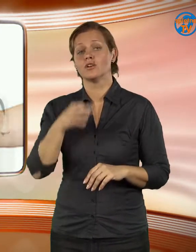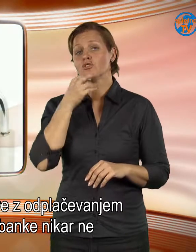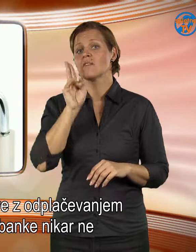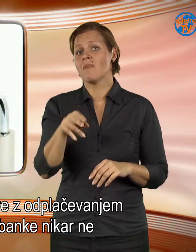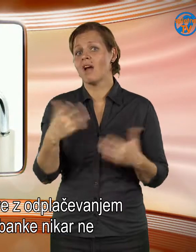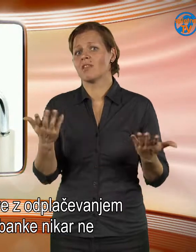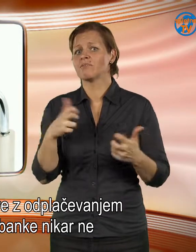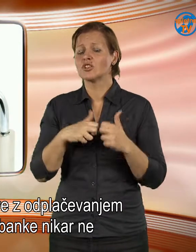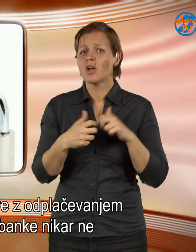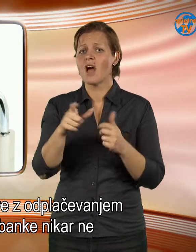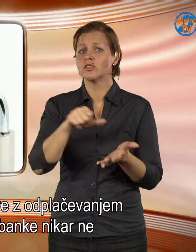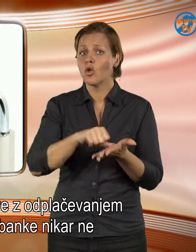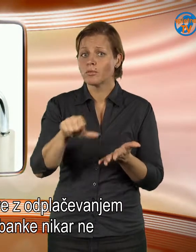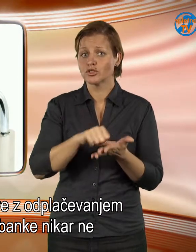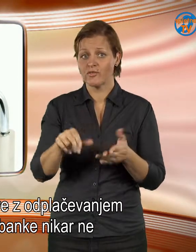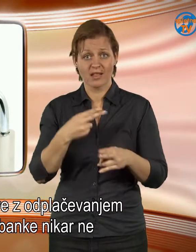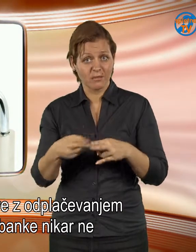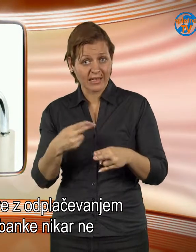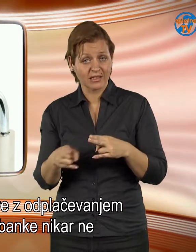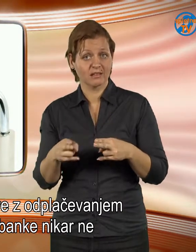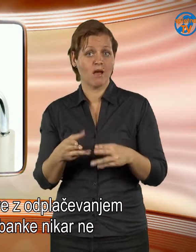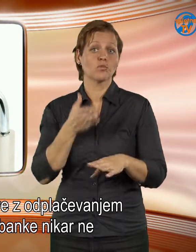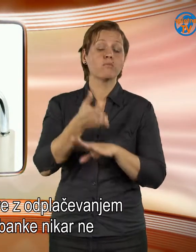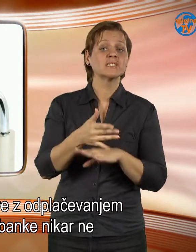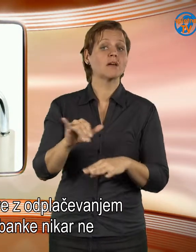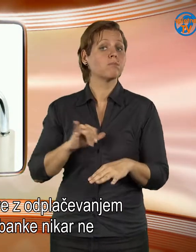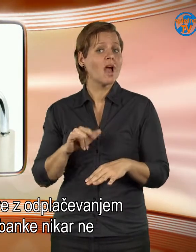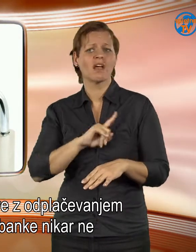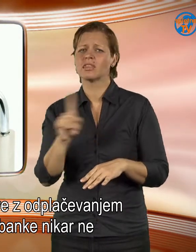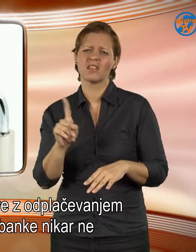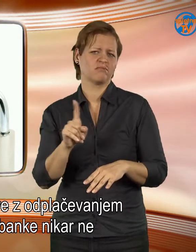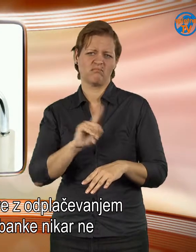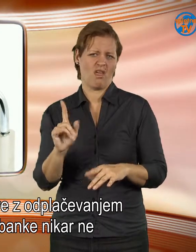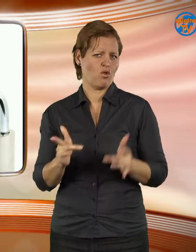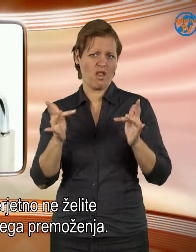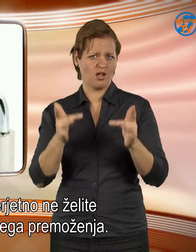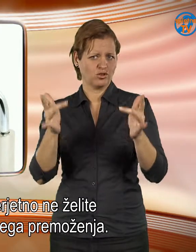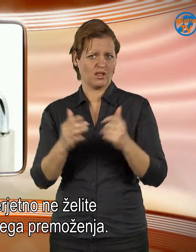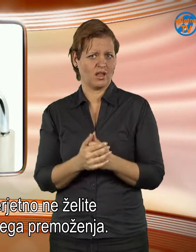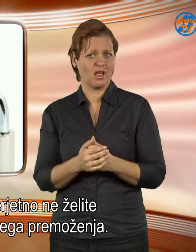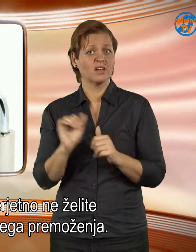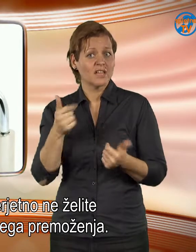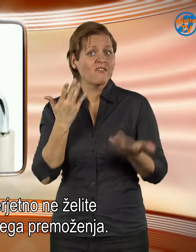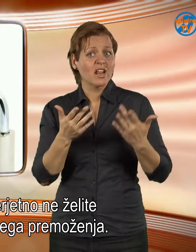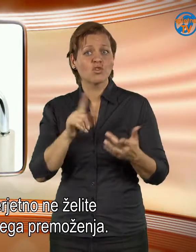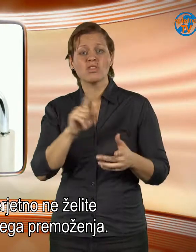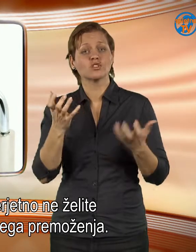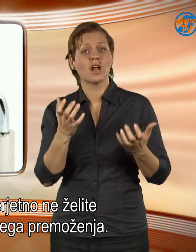Če imate torej težave z odplačevanjem kredita, z obiskom banke nikar ne odlašajte, saj verjetno ne